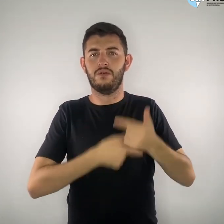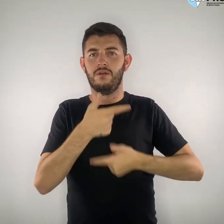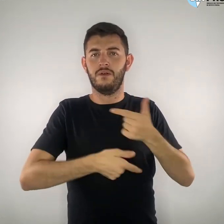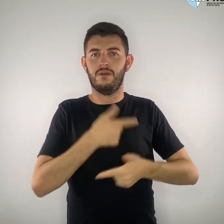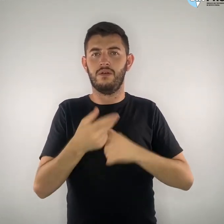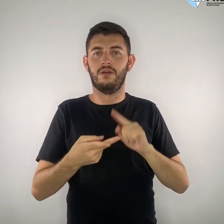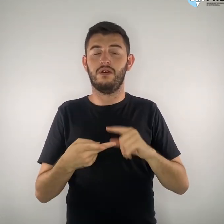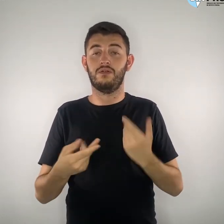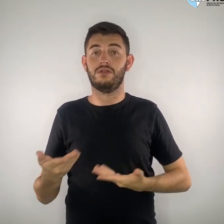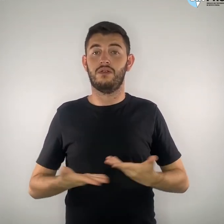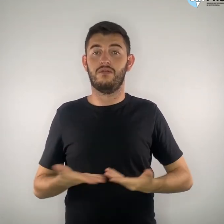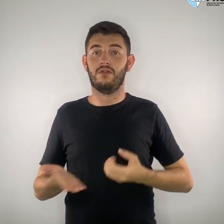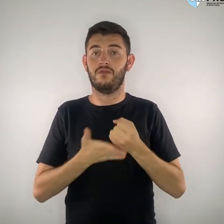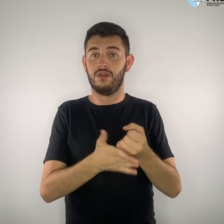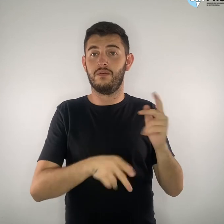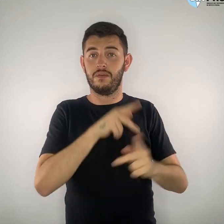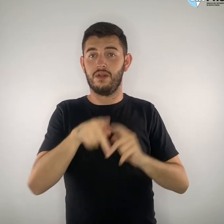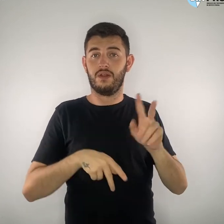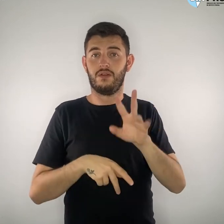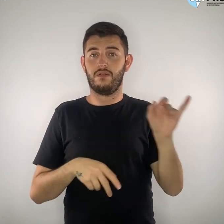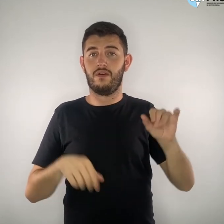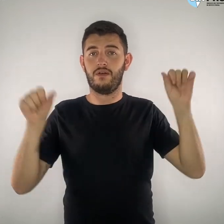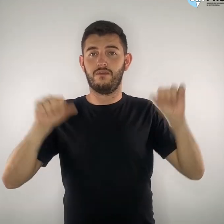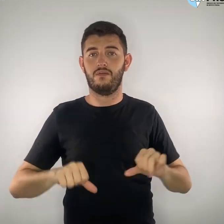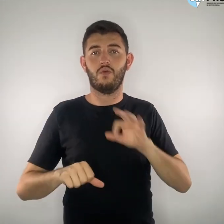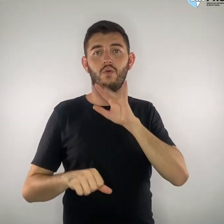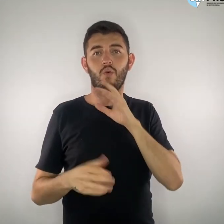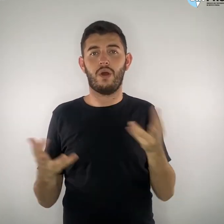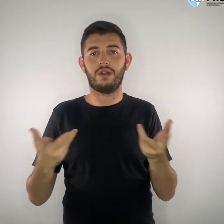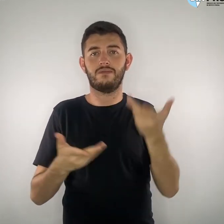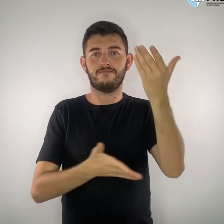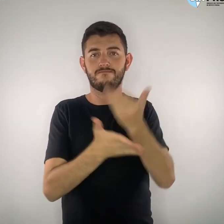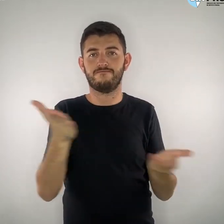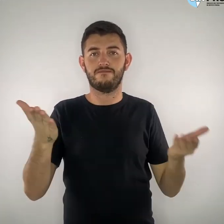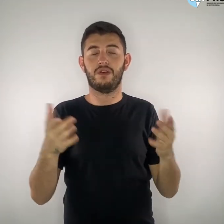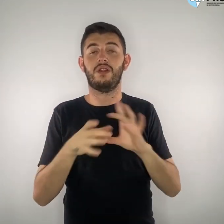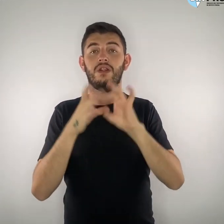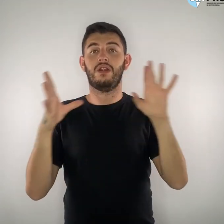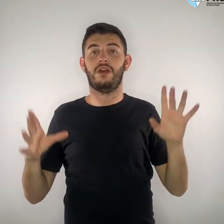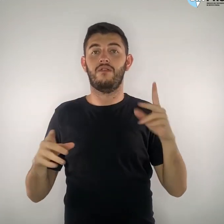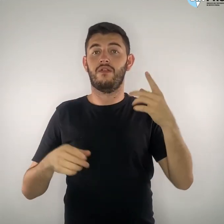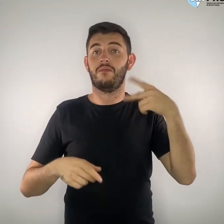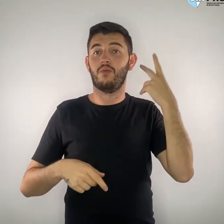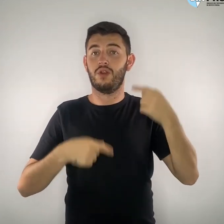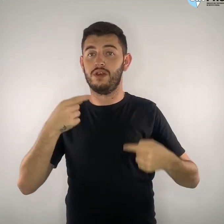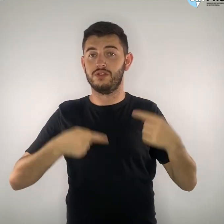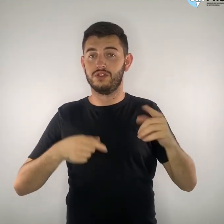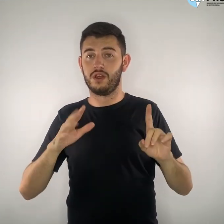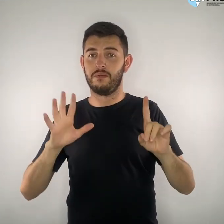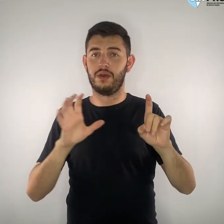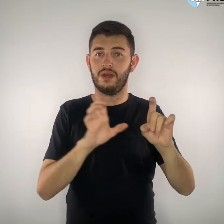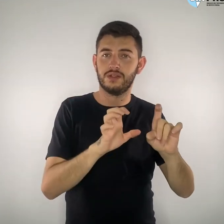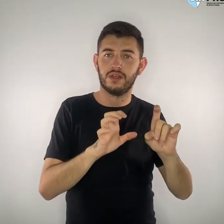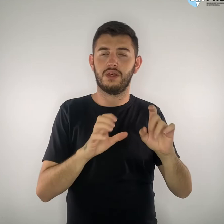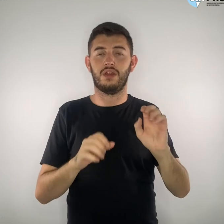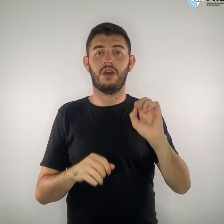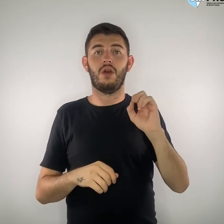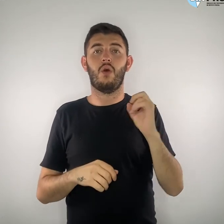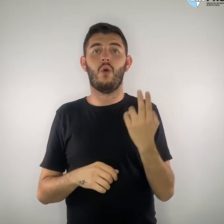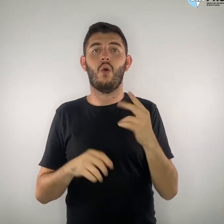serviço prestado à população, abertura para perseguições políticas e outras perdas irreparáveis ao povo